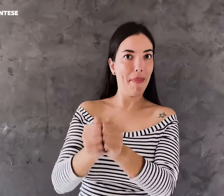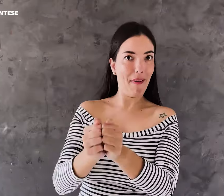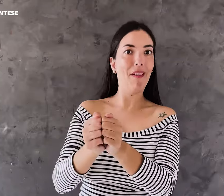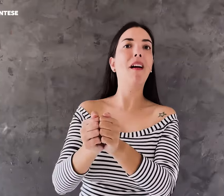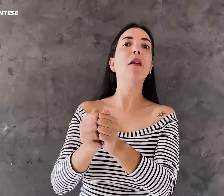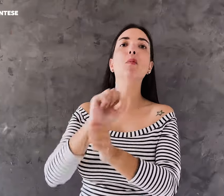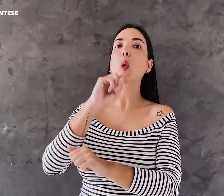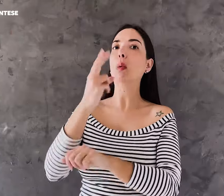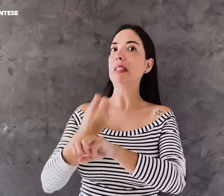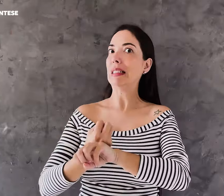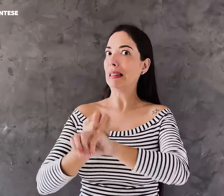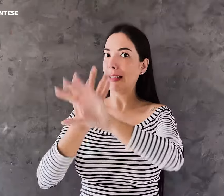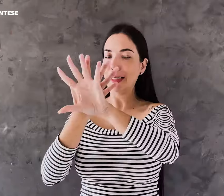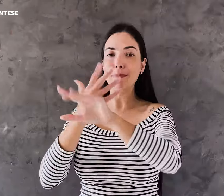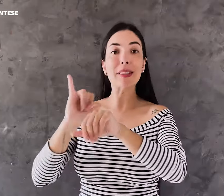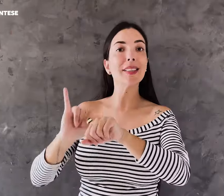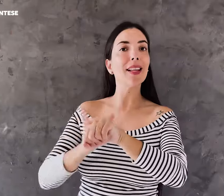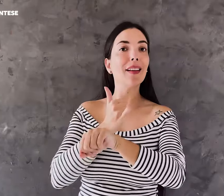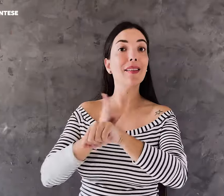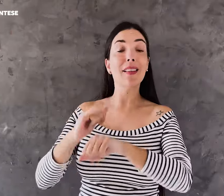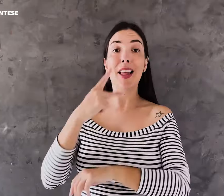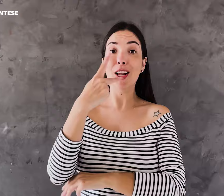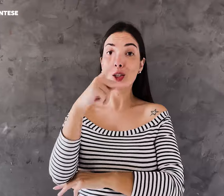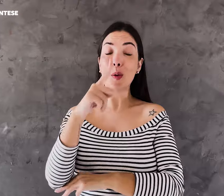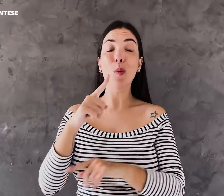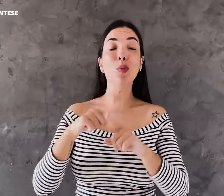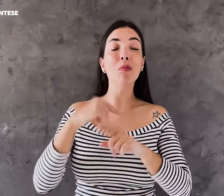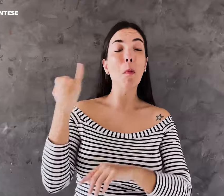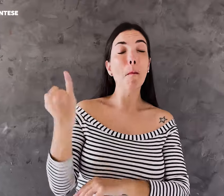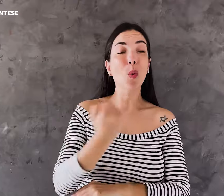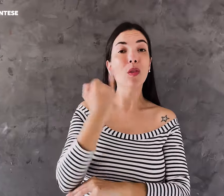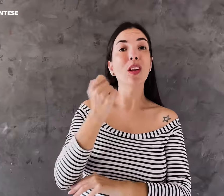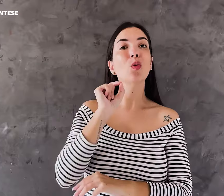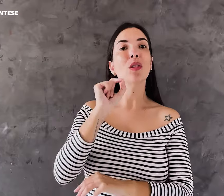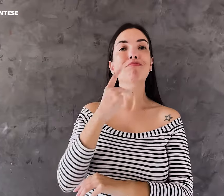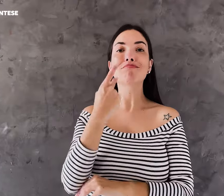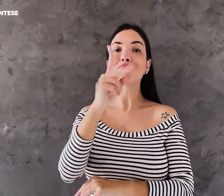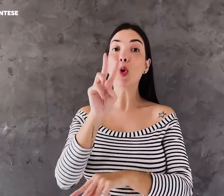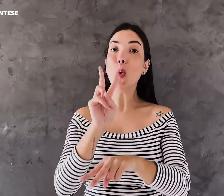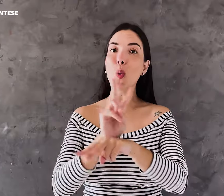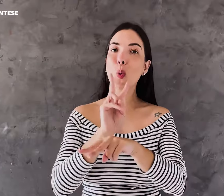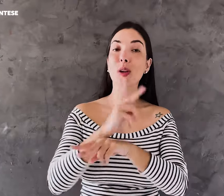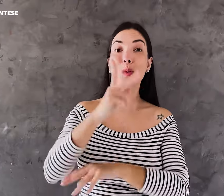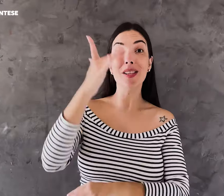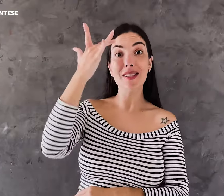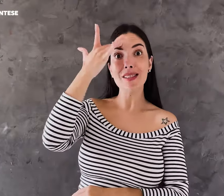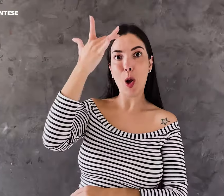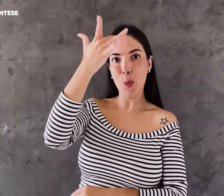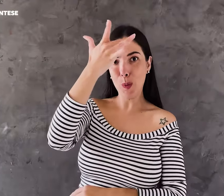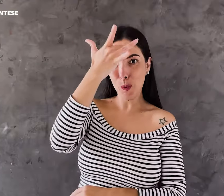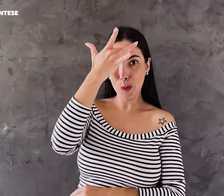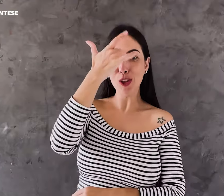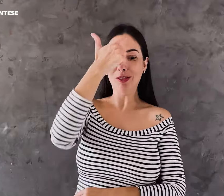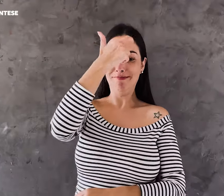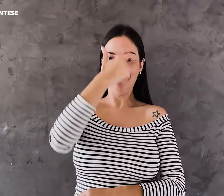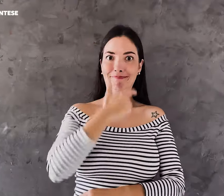acompanhamento de um intérprete. Pode ser até virtualmente uma estratégia que eu uso, para que você cuide também da sua